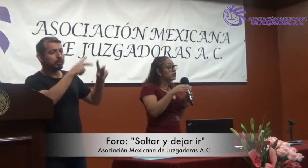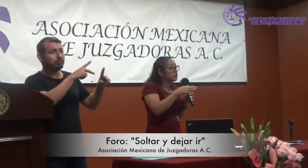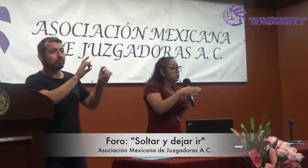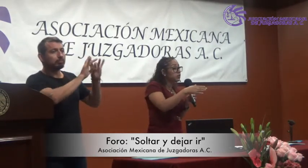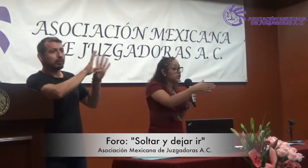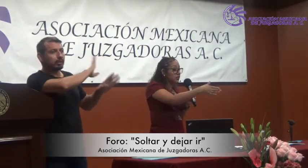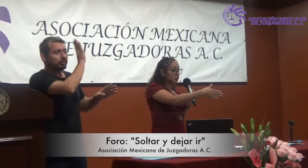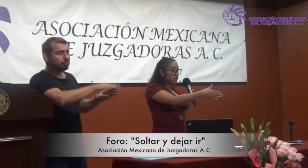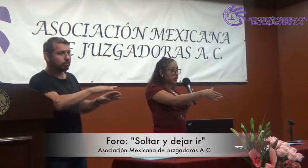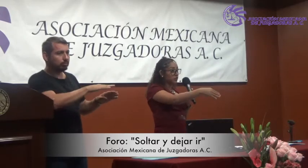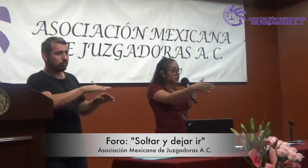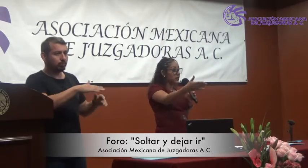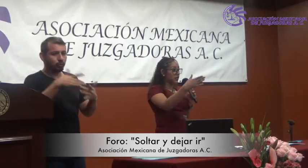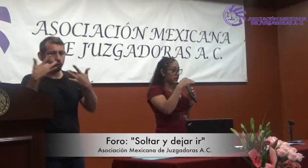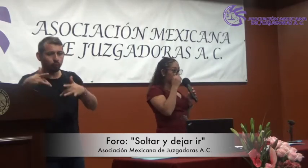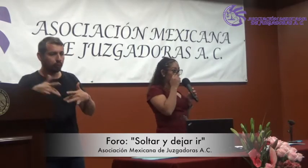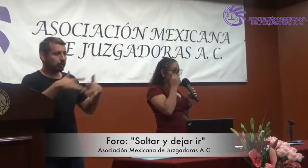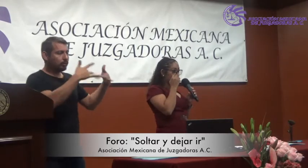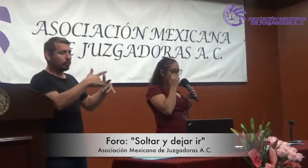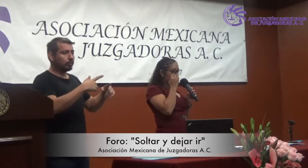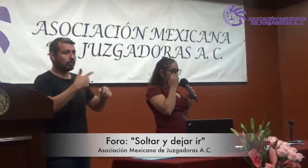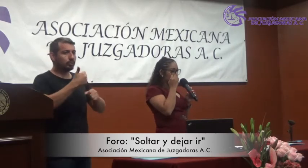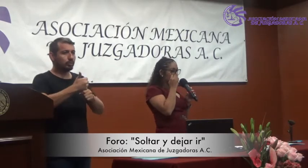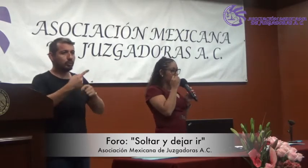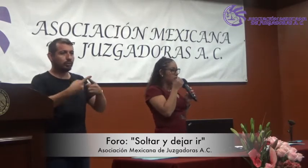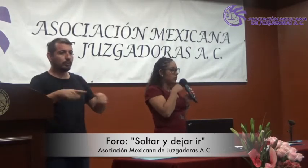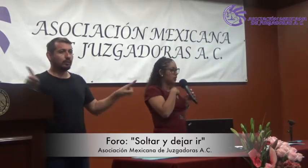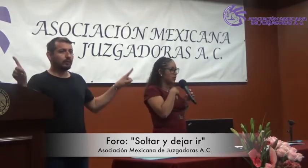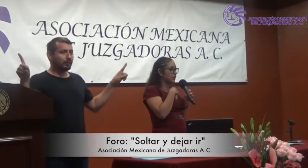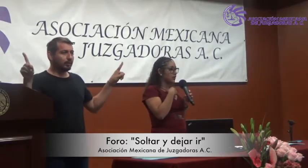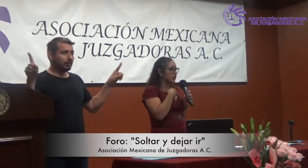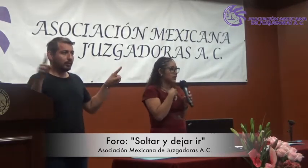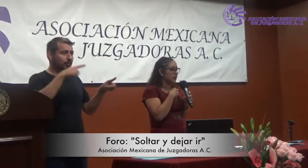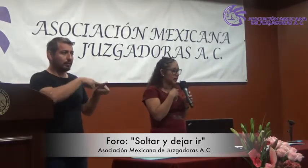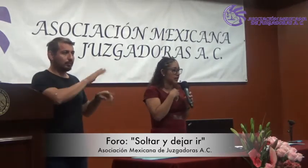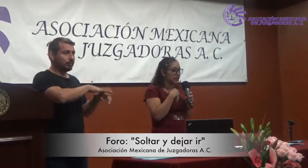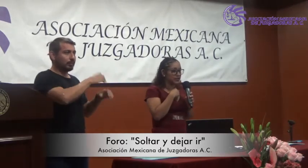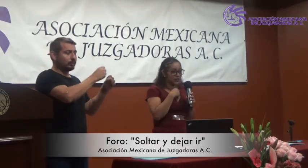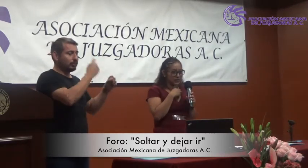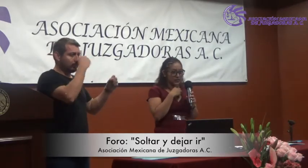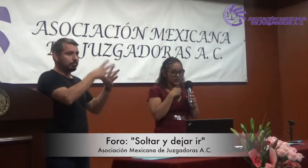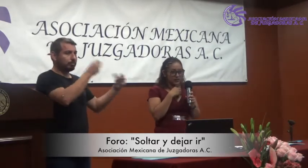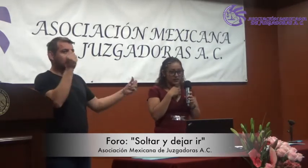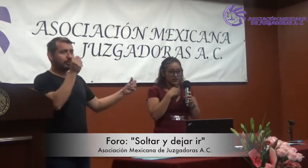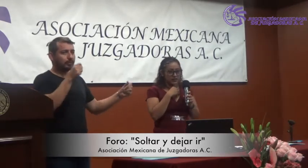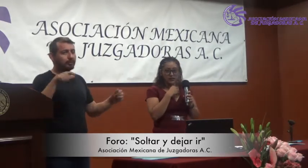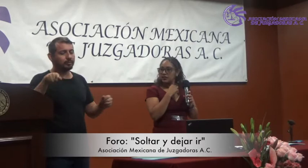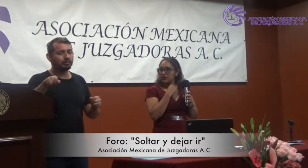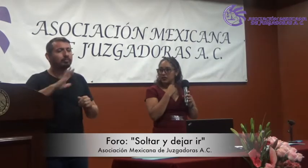Nada más les explico que es de interpretación porque el resto de las personas sordas no vieron lo que decían acá adelante.